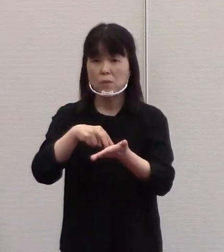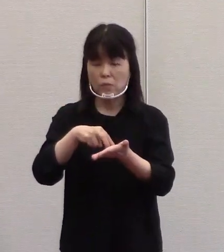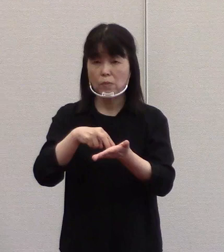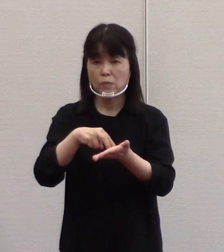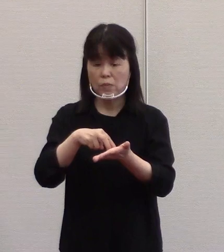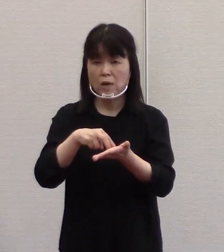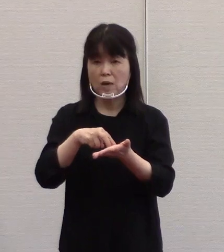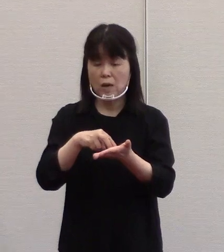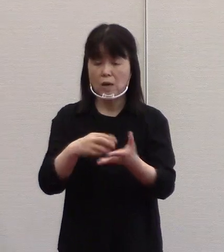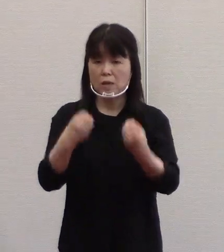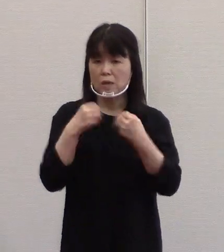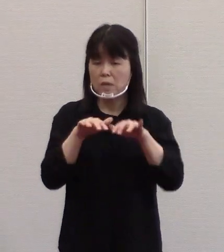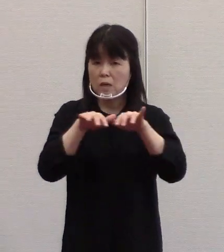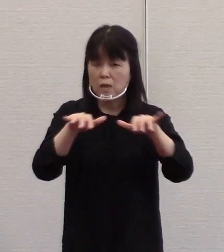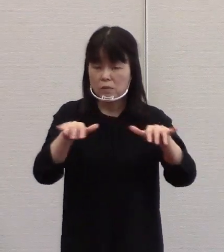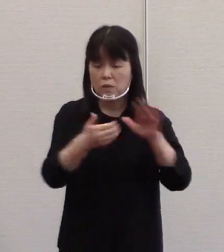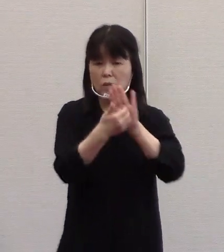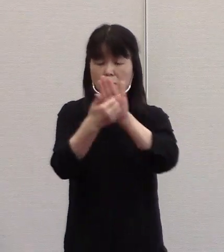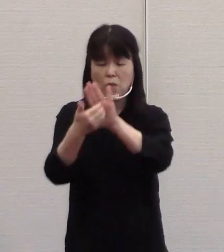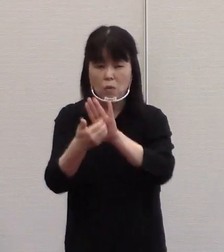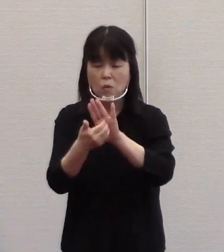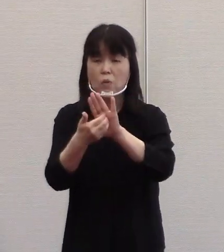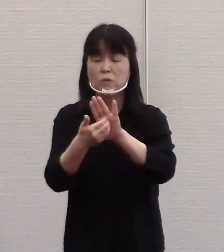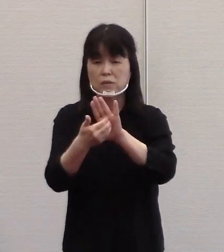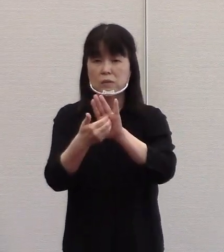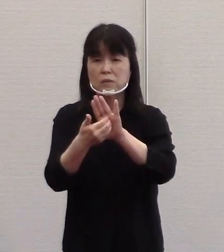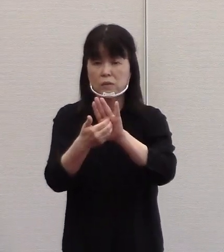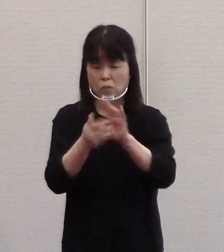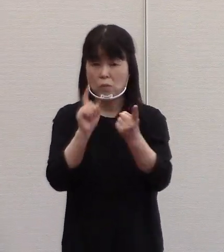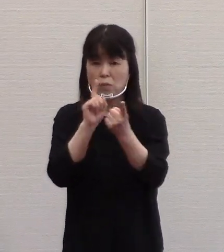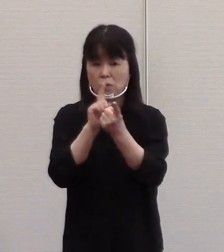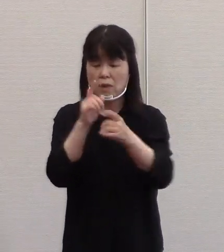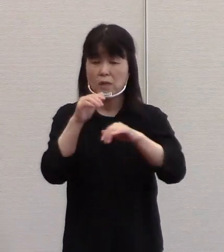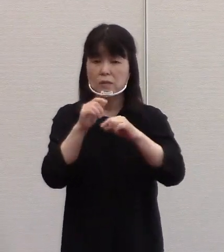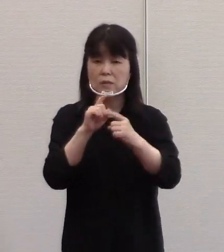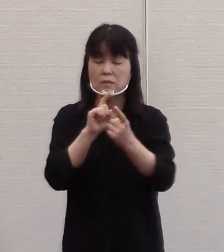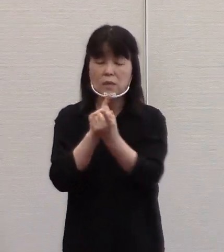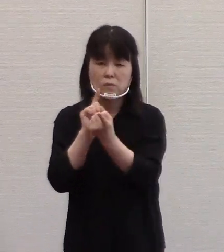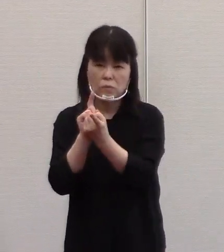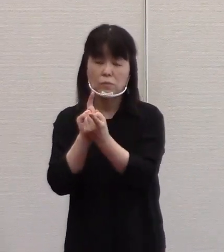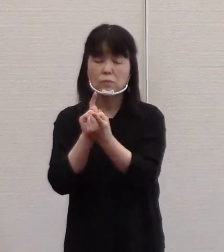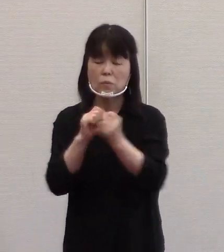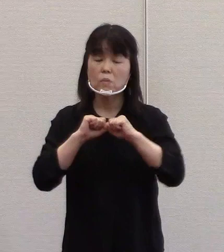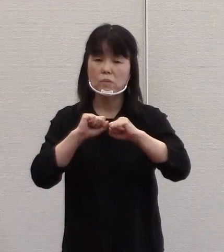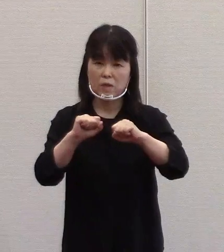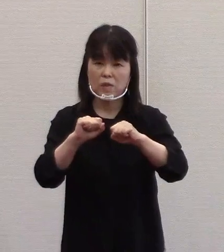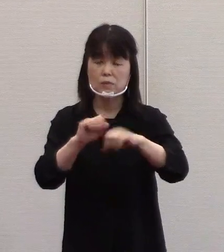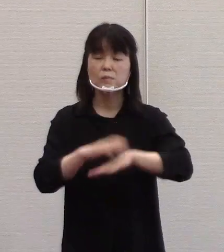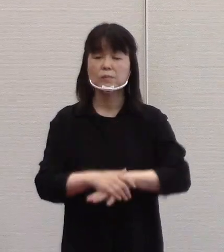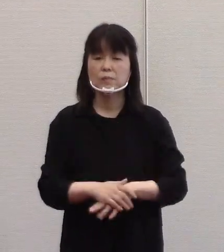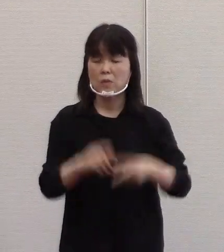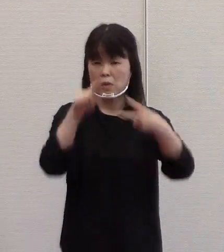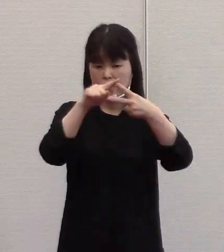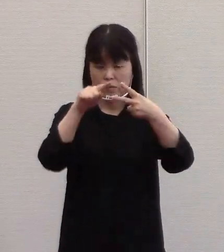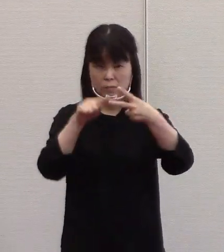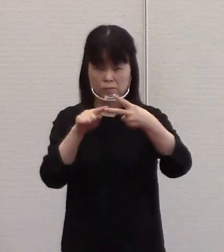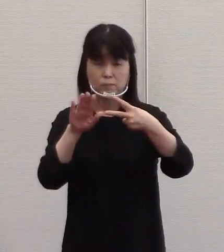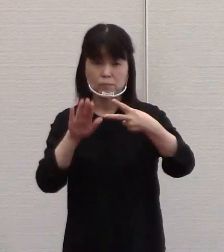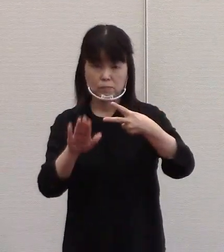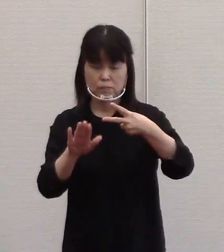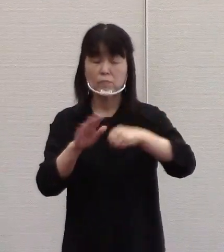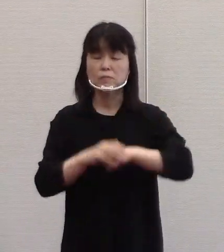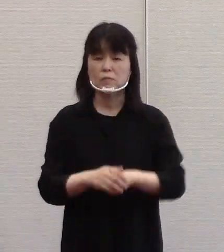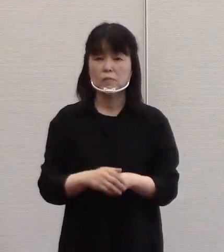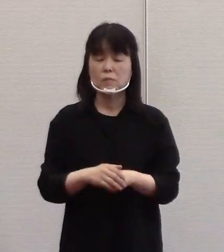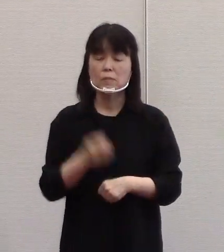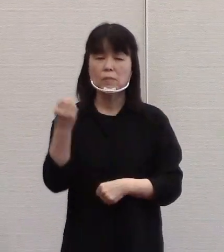大防止の対応をすることといたしましたが、今日は大きく2点、そしてこの今後の経過